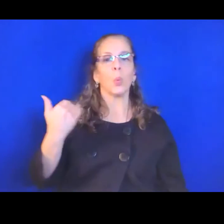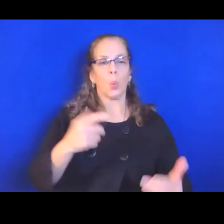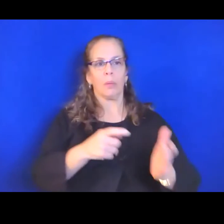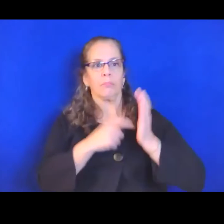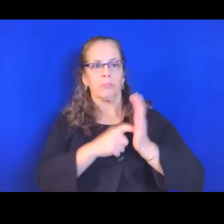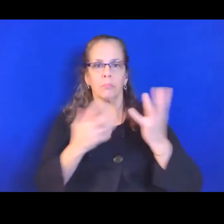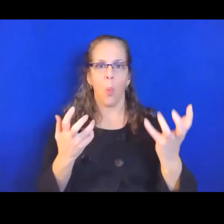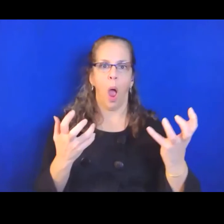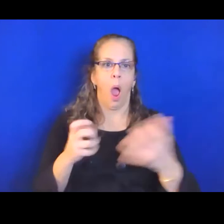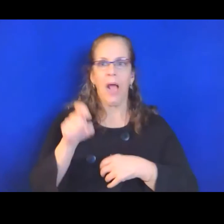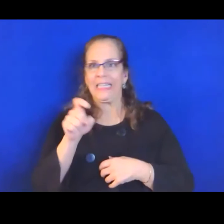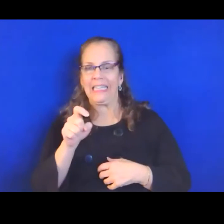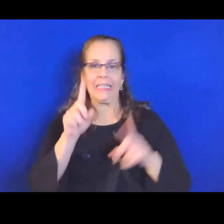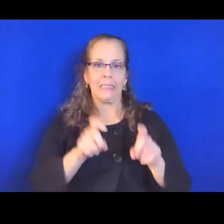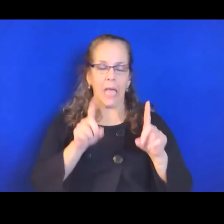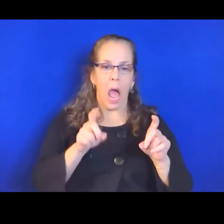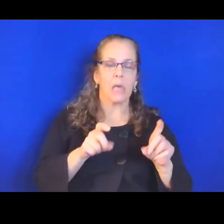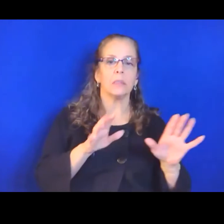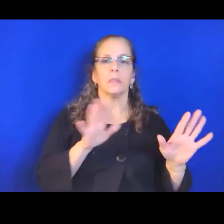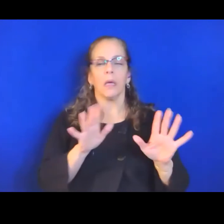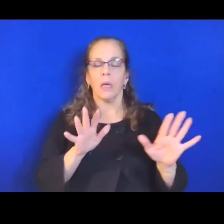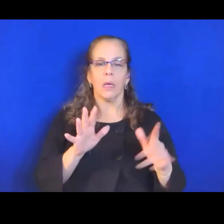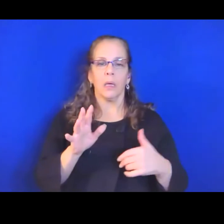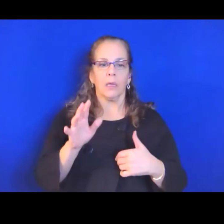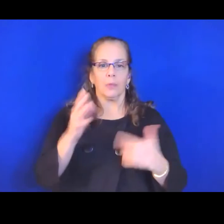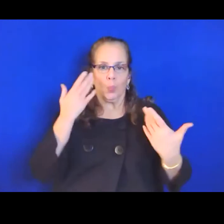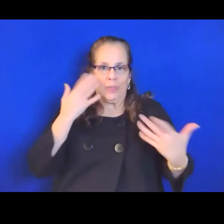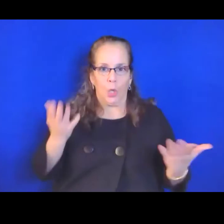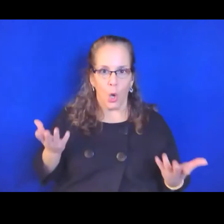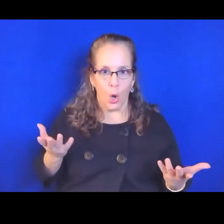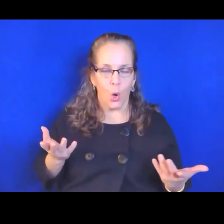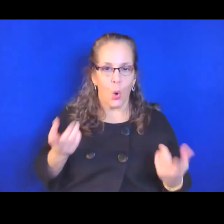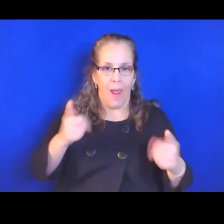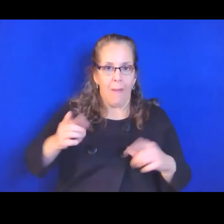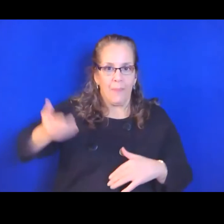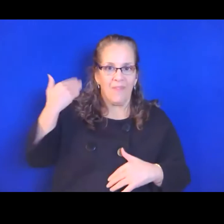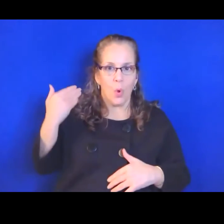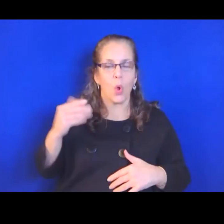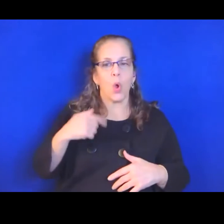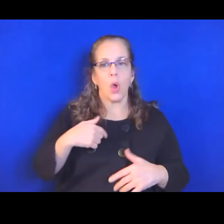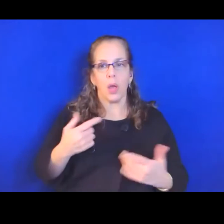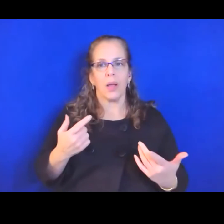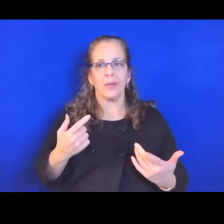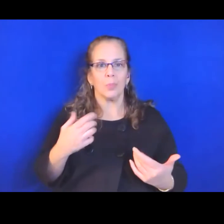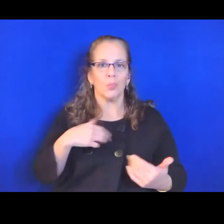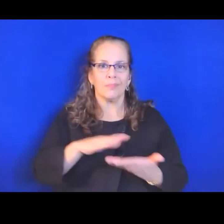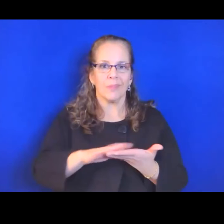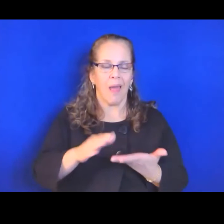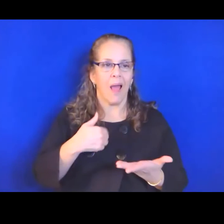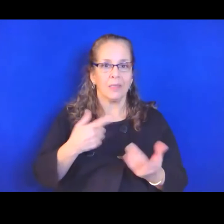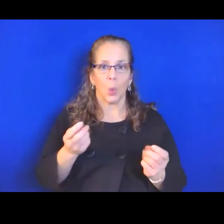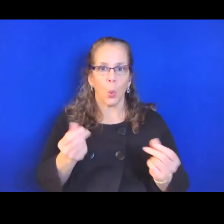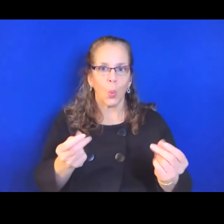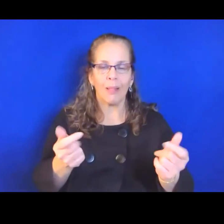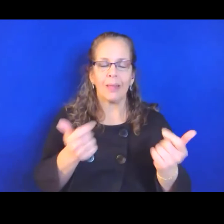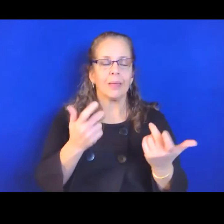是有很多人就想要去检测，所以变成很多的人在那边排队。但是现在的情况应该也是